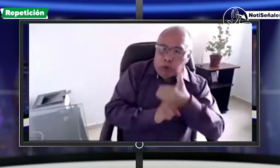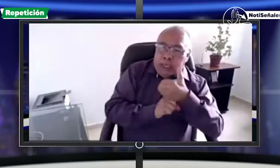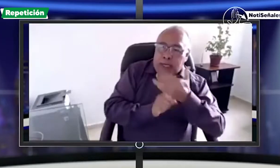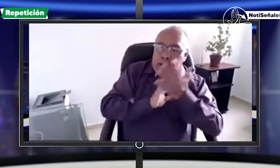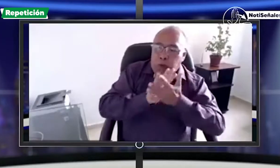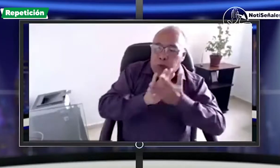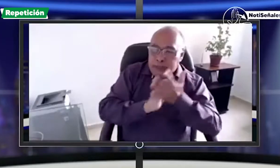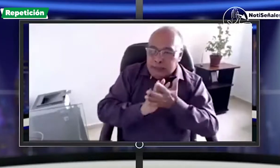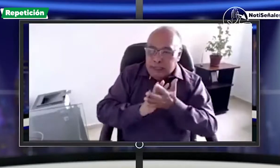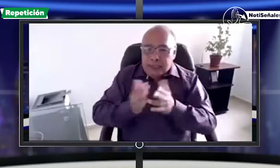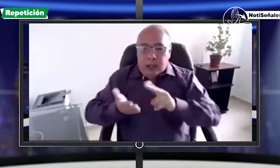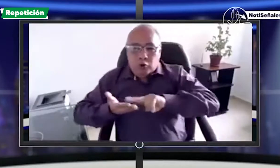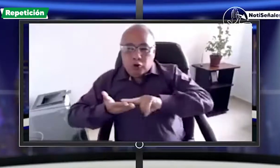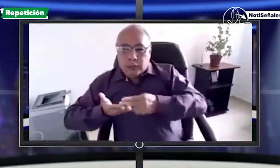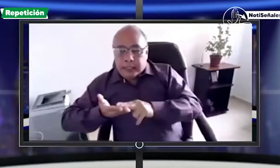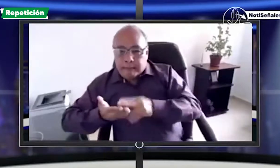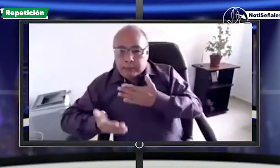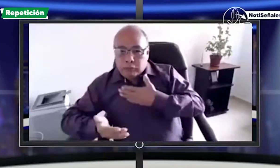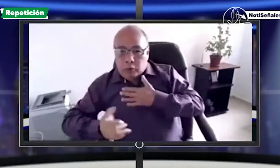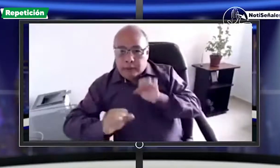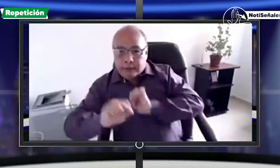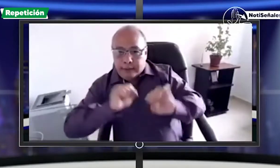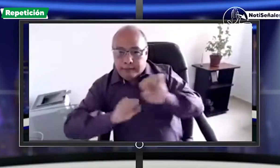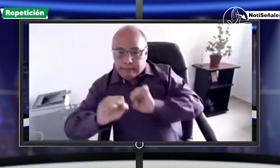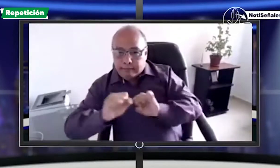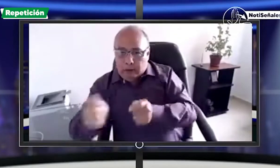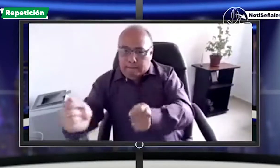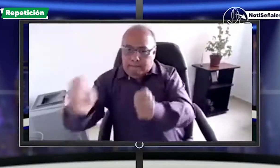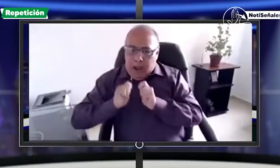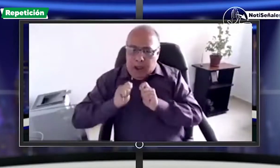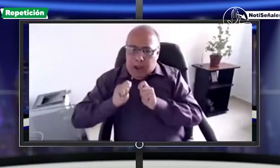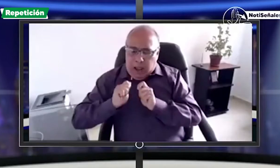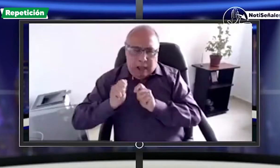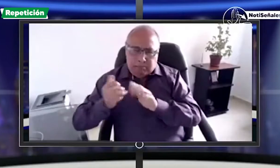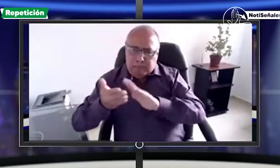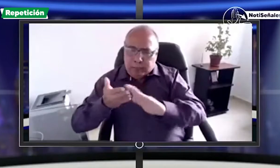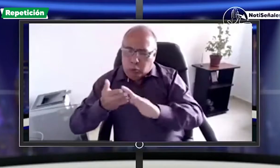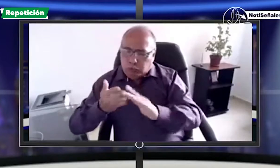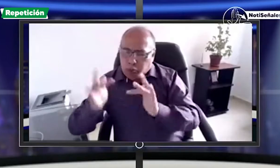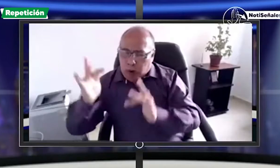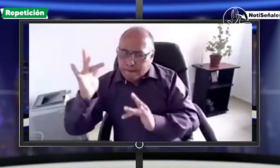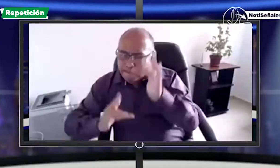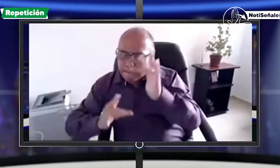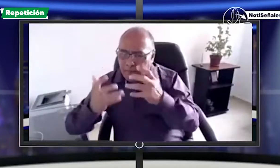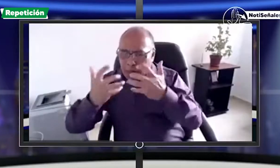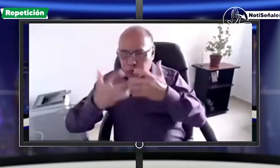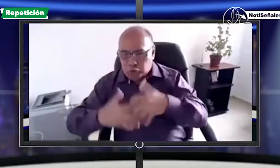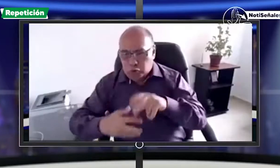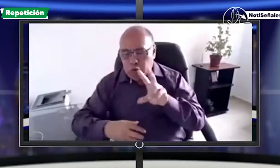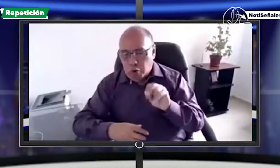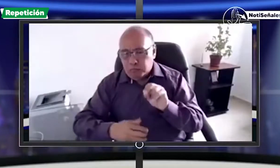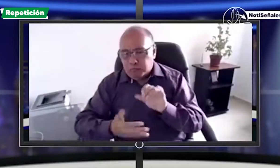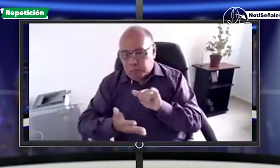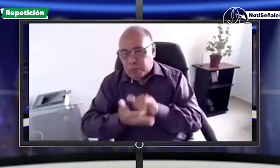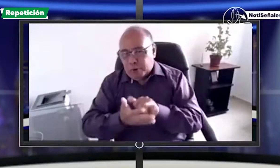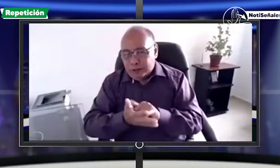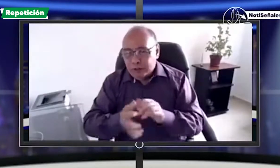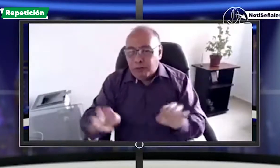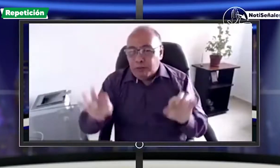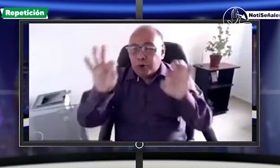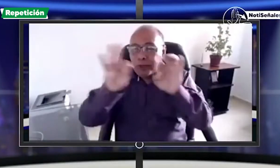situación acá de defensa de la comunidad sorda de los derechos de la comunidad sorda de su patrimonio lingüístico y también